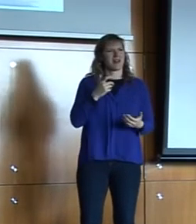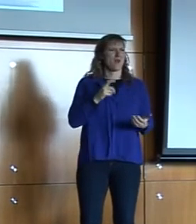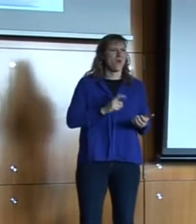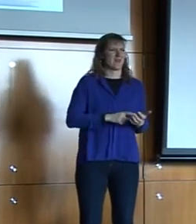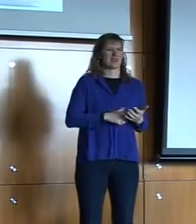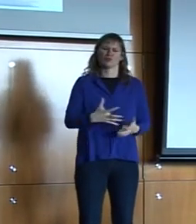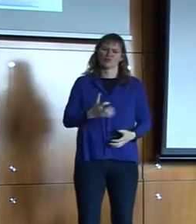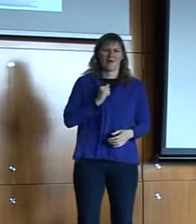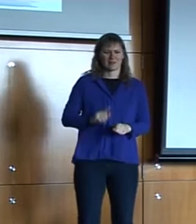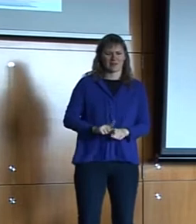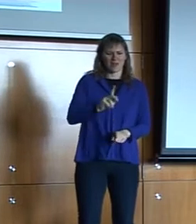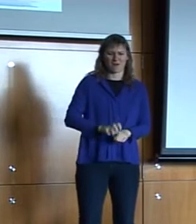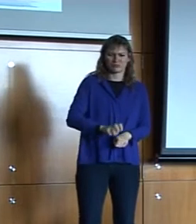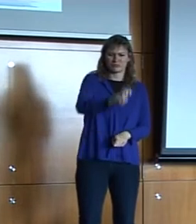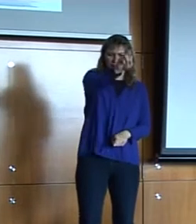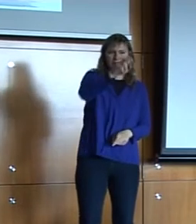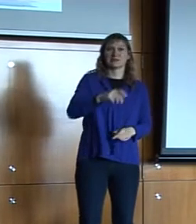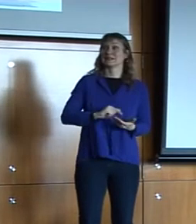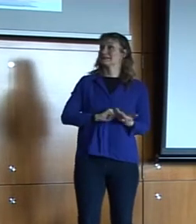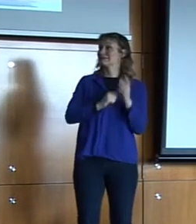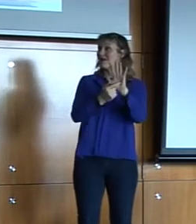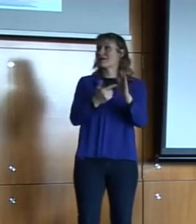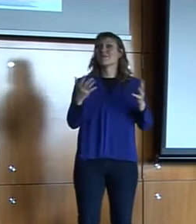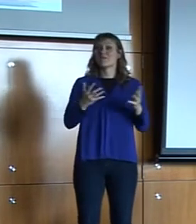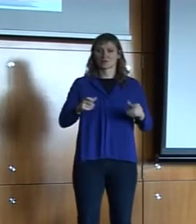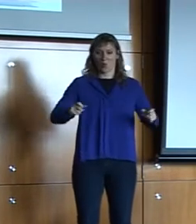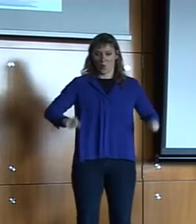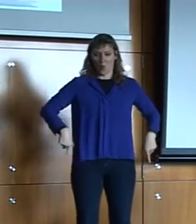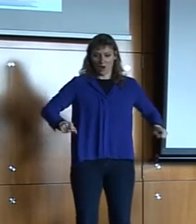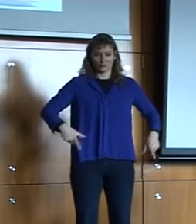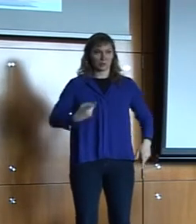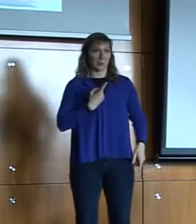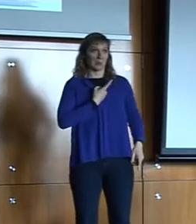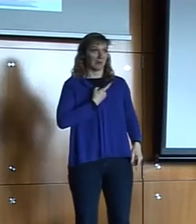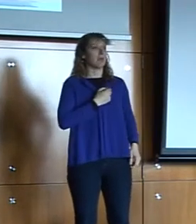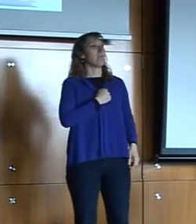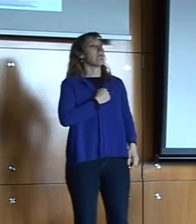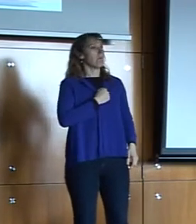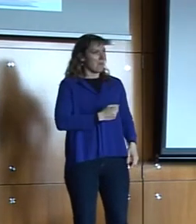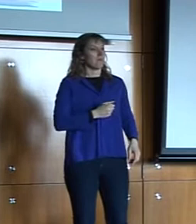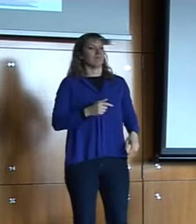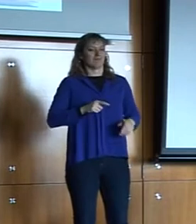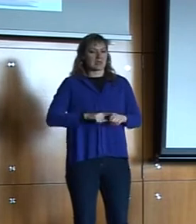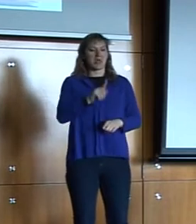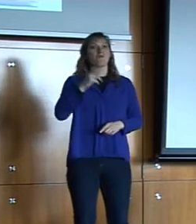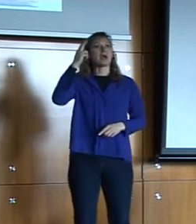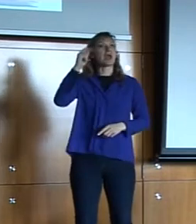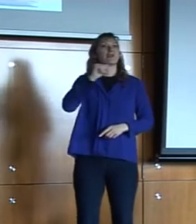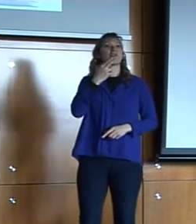Ich wollte es bewältigen, um zu zeigen, dass Rollstuhlfahrer auch mit Assistenz, den man nicht